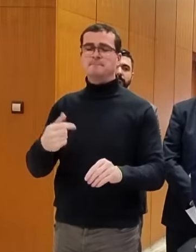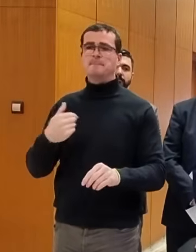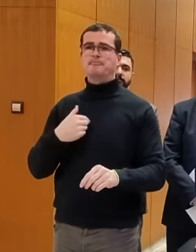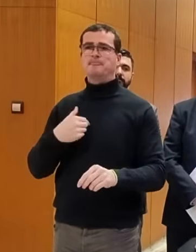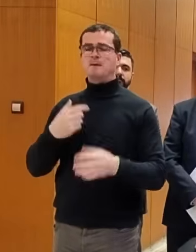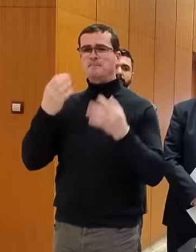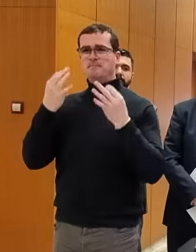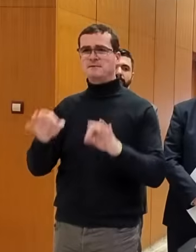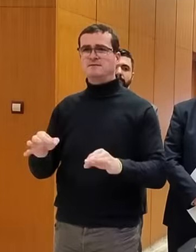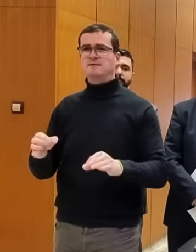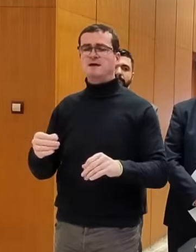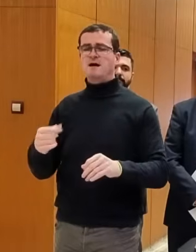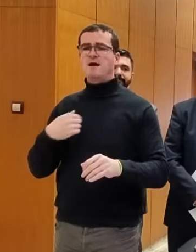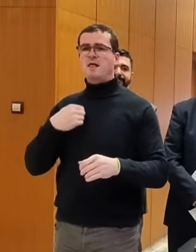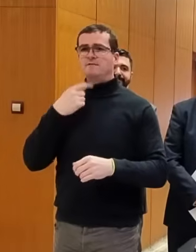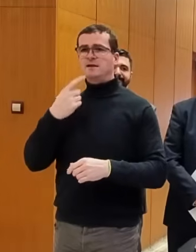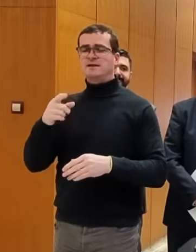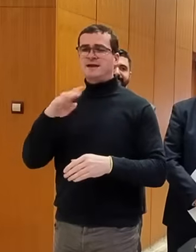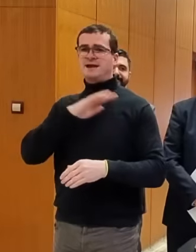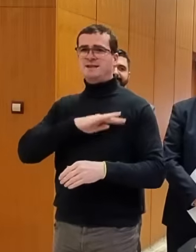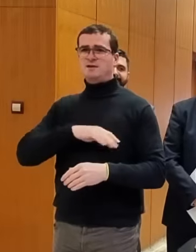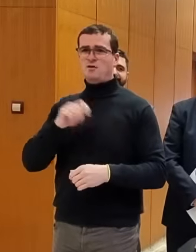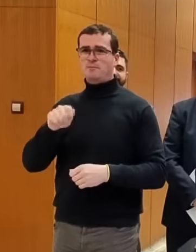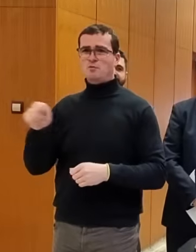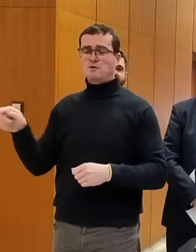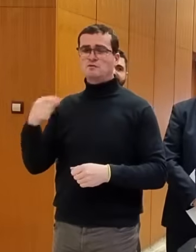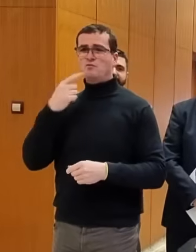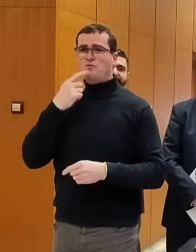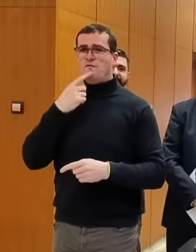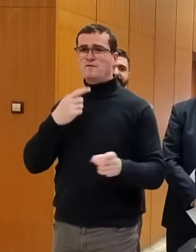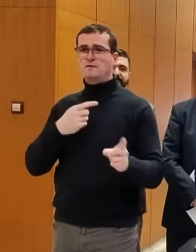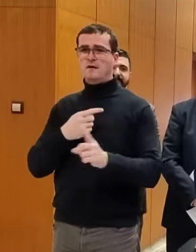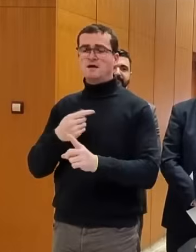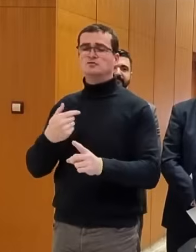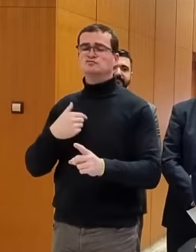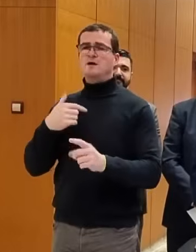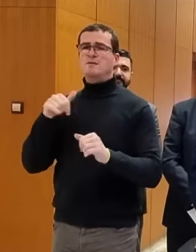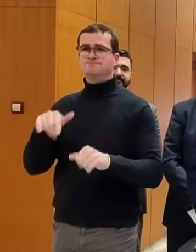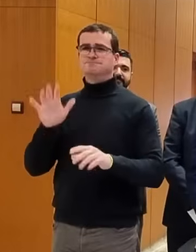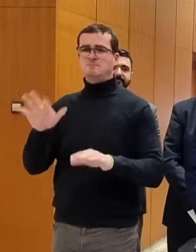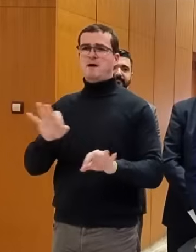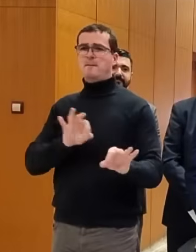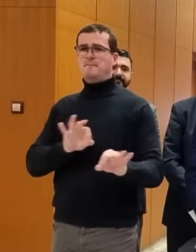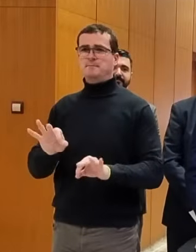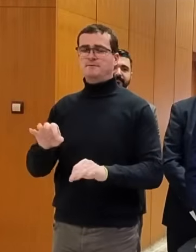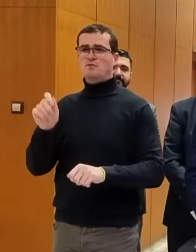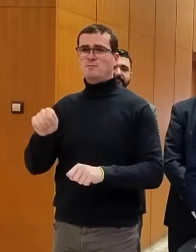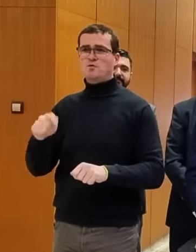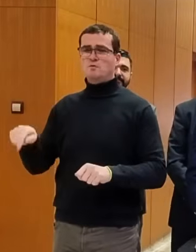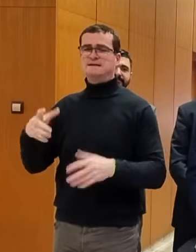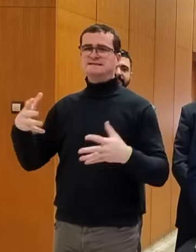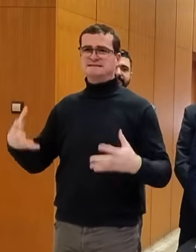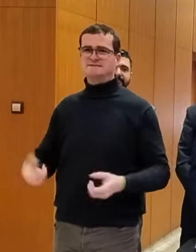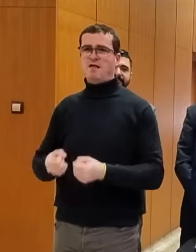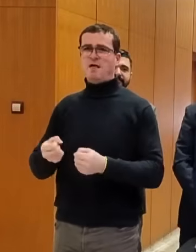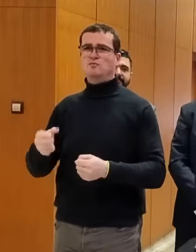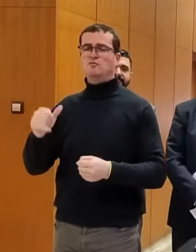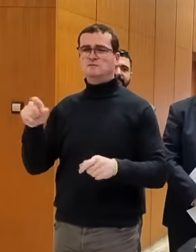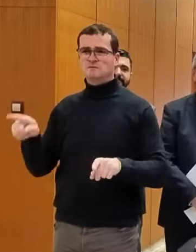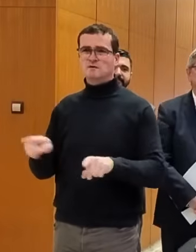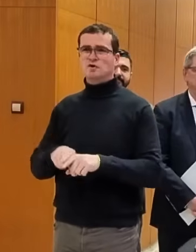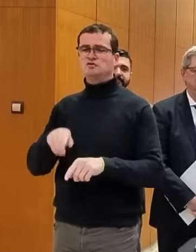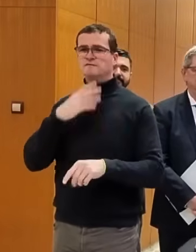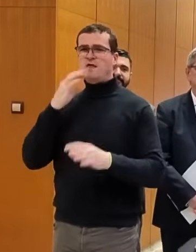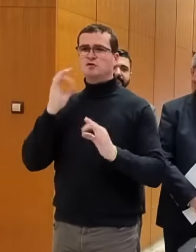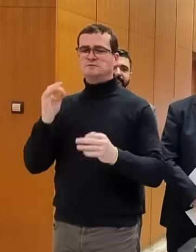som privítal vyjadrenie generálnej prokuratúry, ktorá povedala, že je tu pripravenosť prokuratúry zvládnuť aj